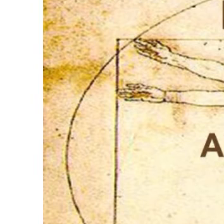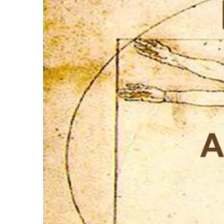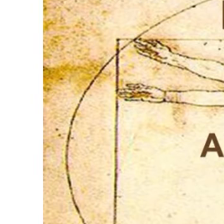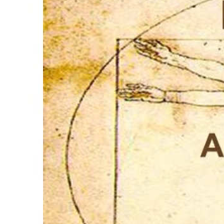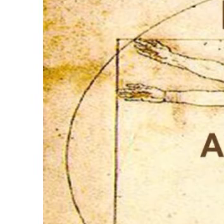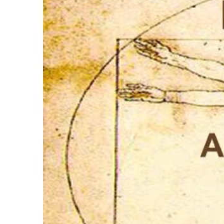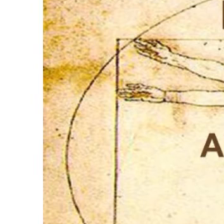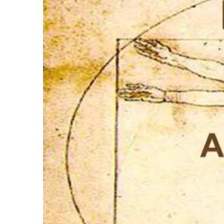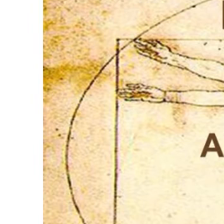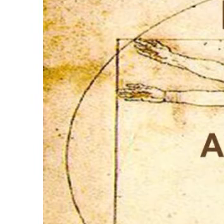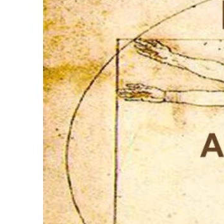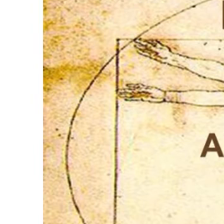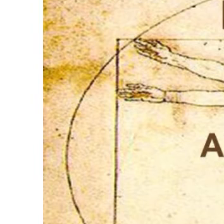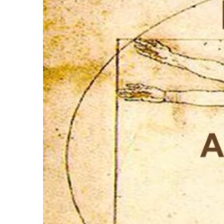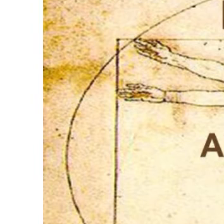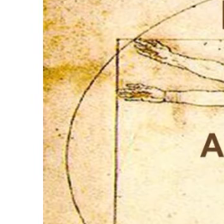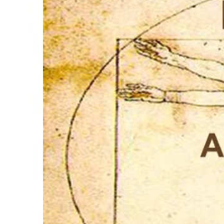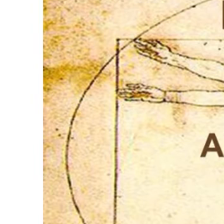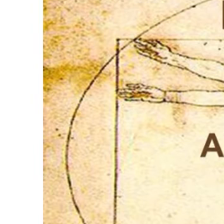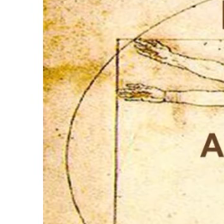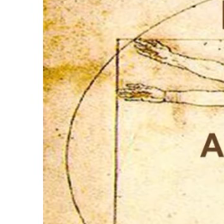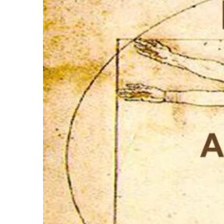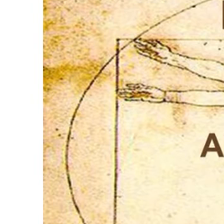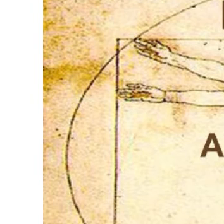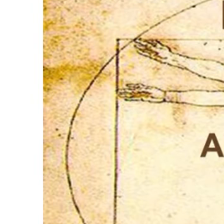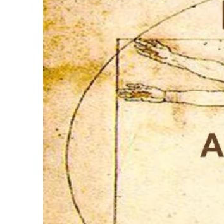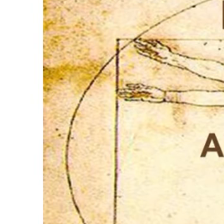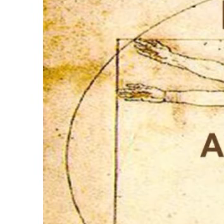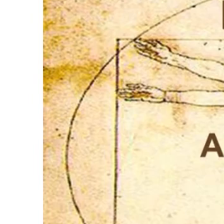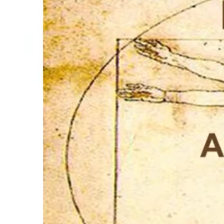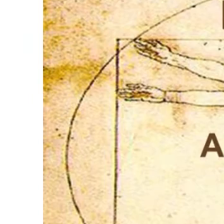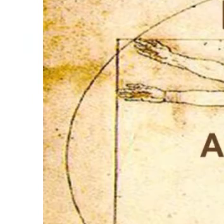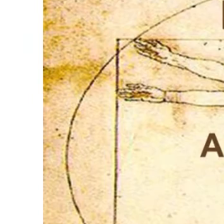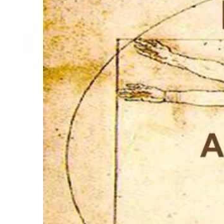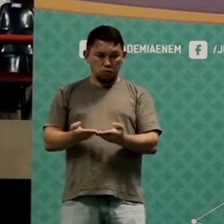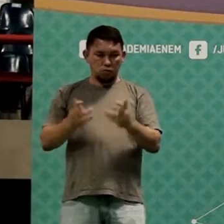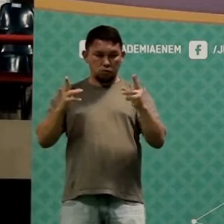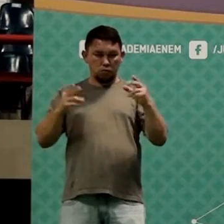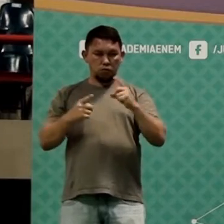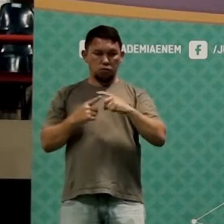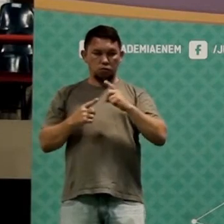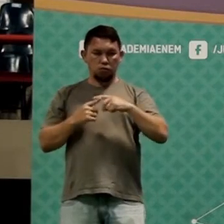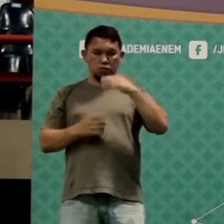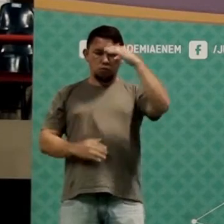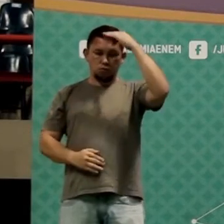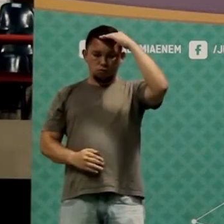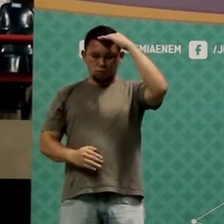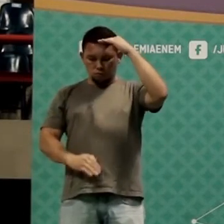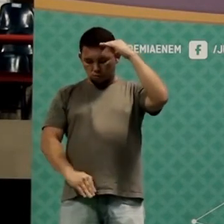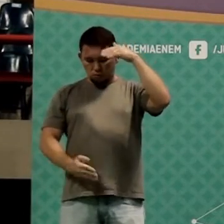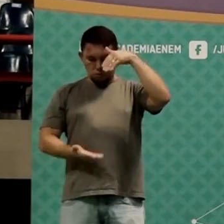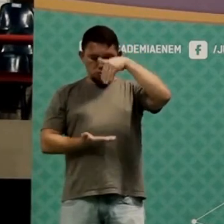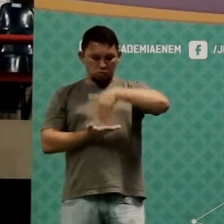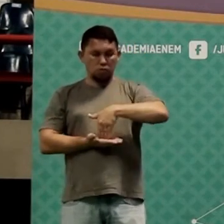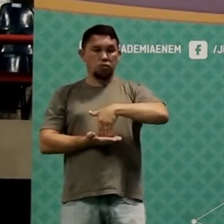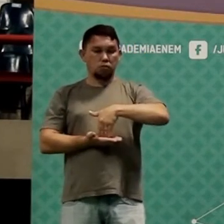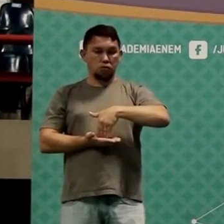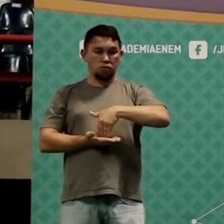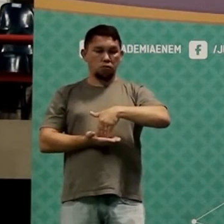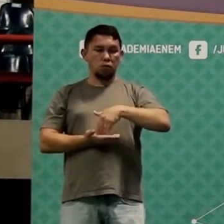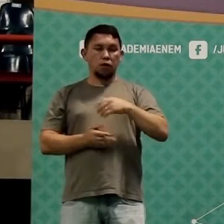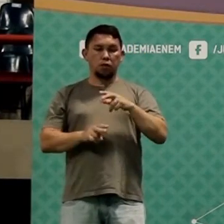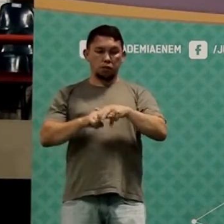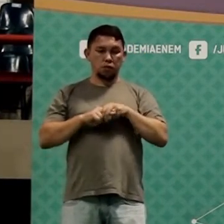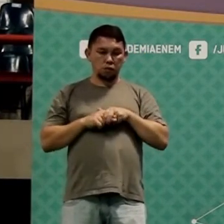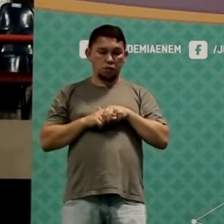que de uma ponta do dedo até a outra reto, é o mesmo tamanho da cabeça aos pés. Portanto, o ser